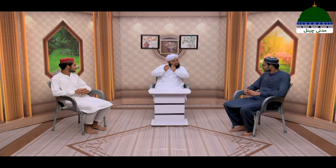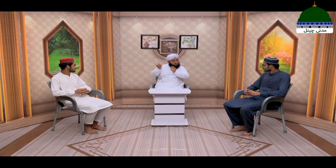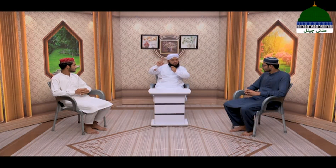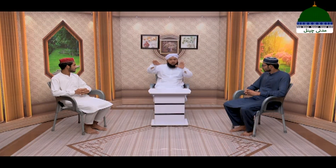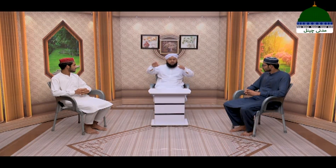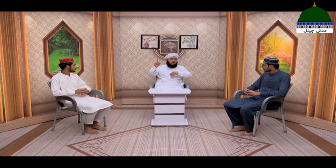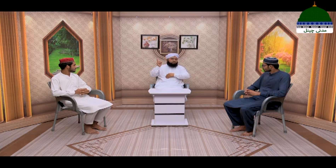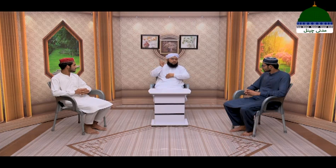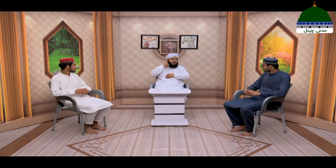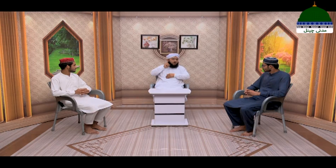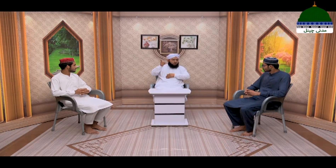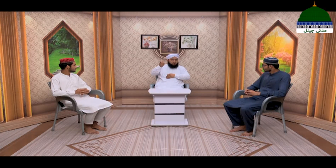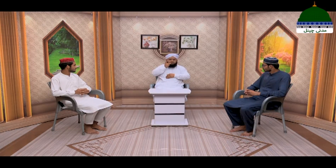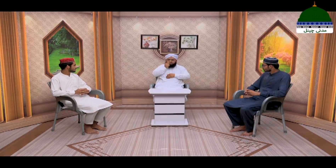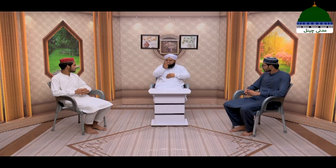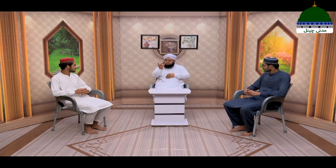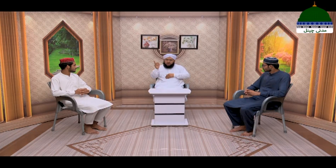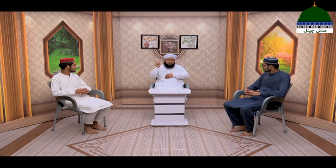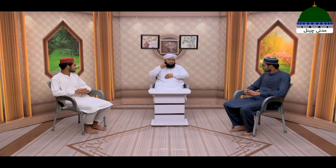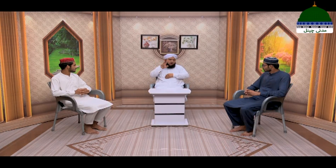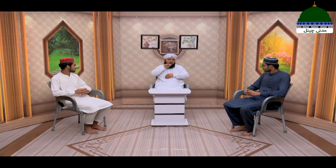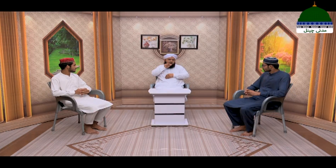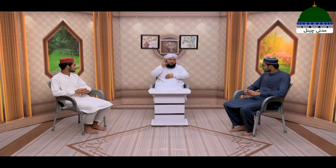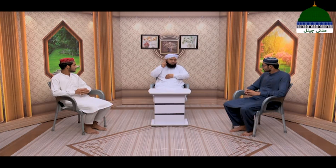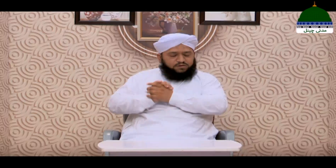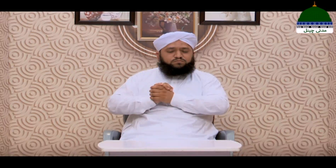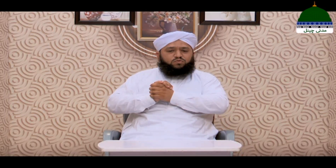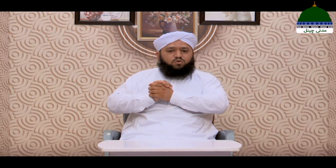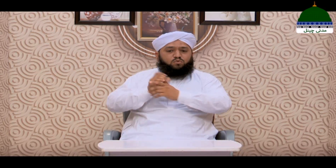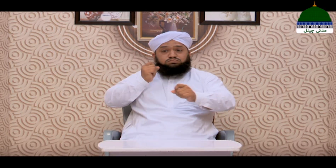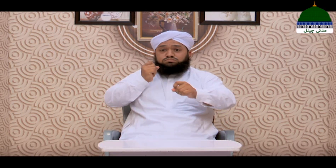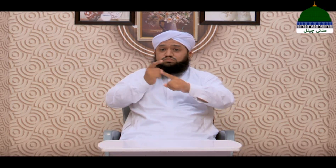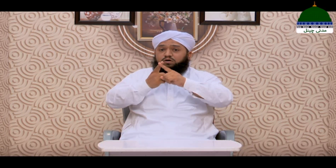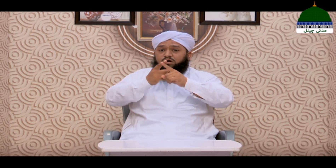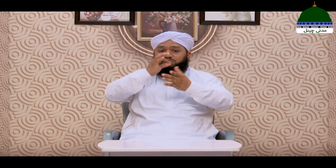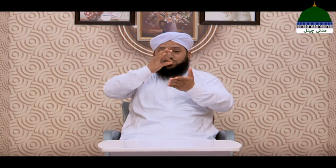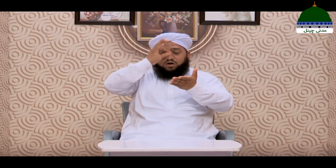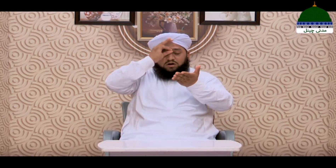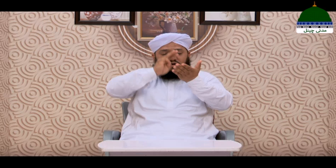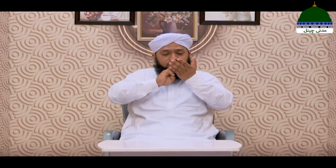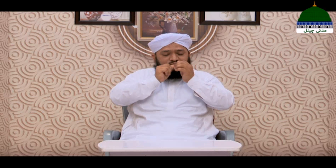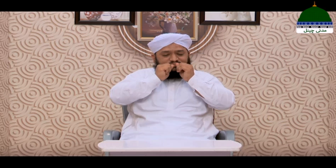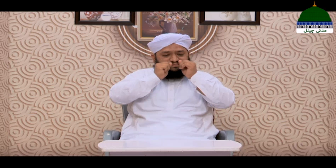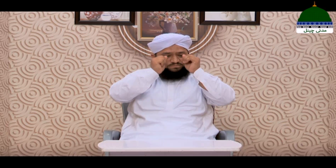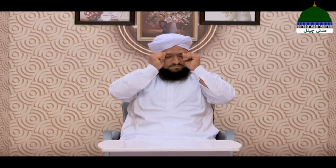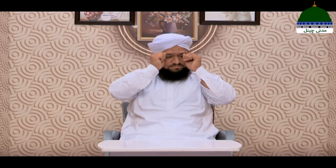آواز تھی اور کچھ انسانوں کی بولیاں بھی سنائی دیتی تھیں۔ پھر ایک دم حضور صلی اللہ علیہ وآلہ